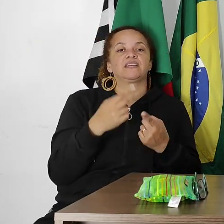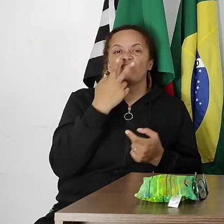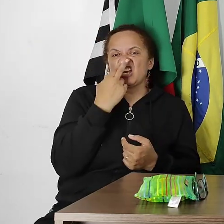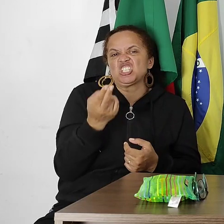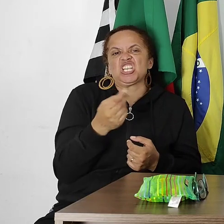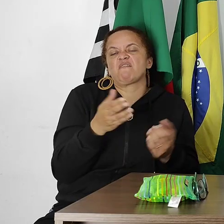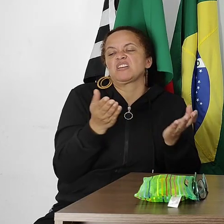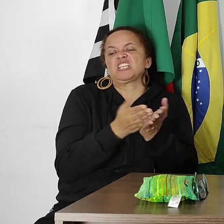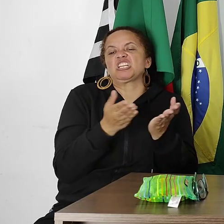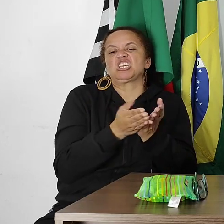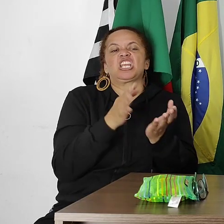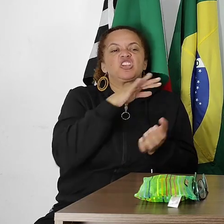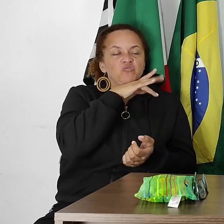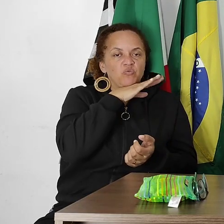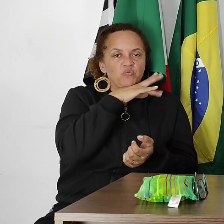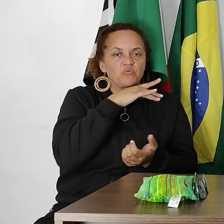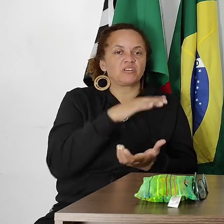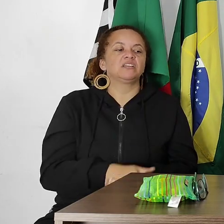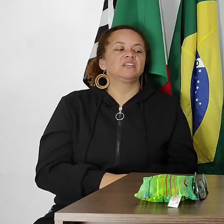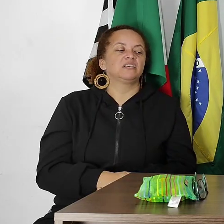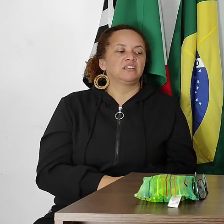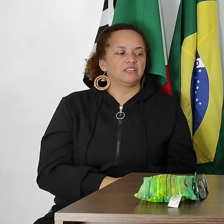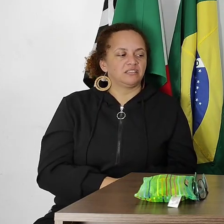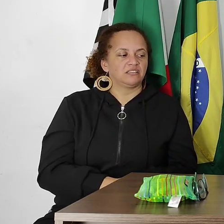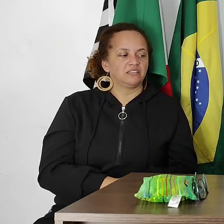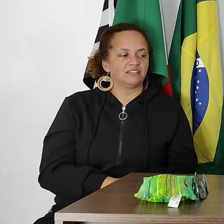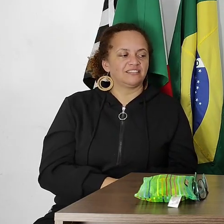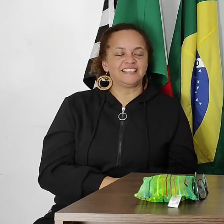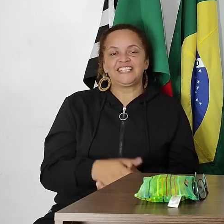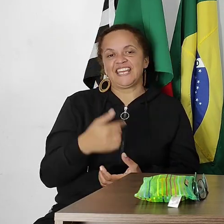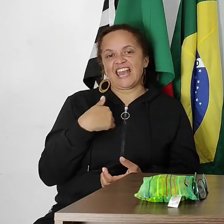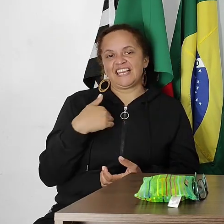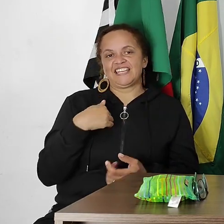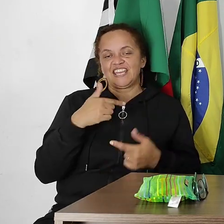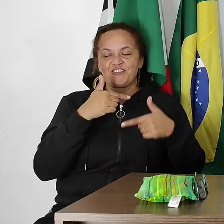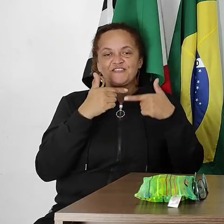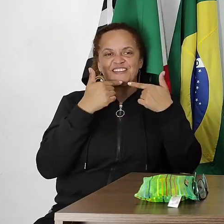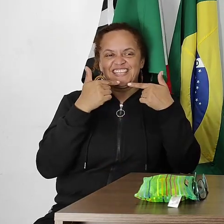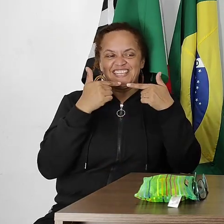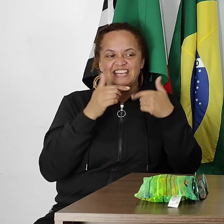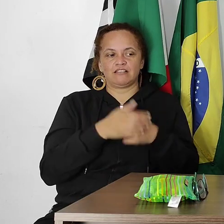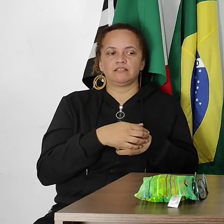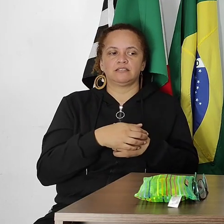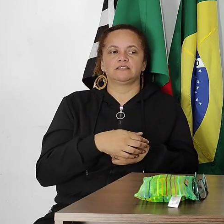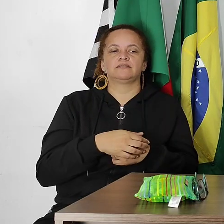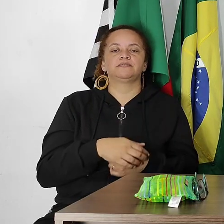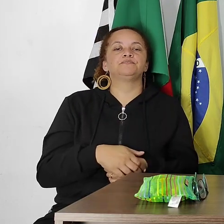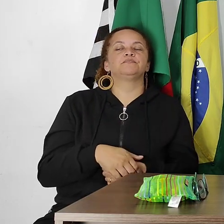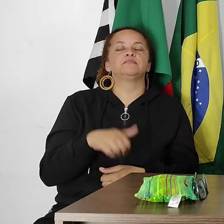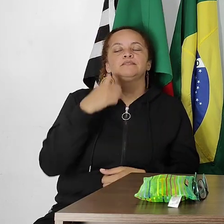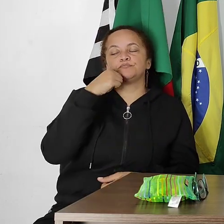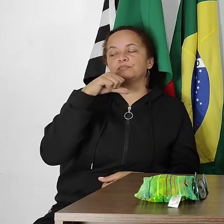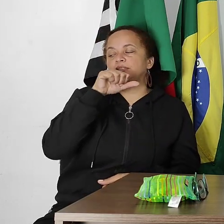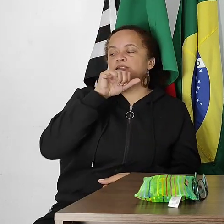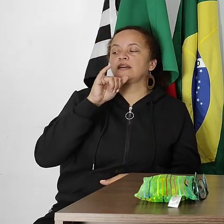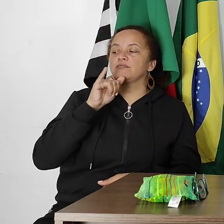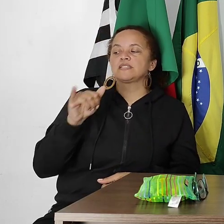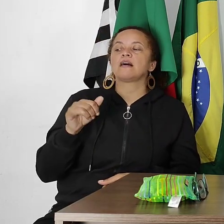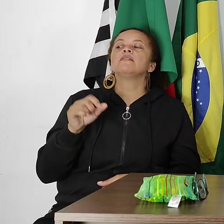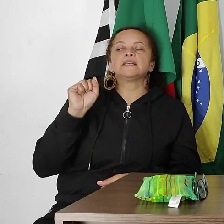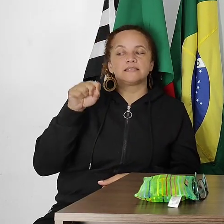né? Depois um dia eu conto para vocês. E eu dava risada, elas iam embora, né? Falava assim, ela não está acreditando, mas se Deus